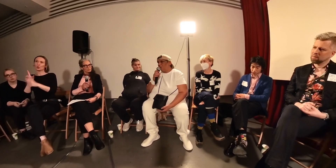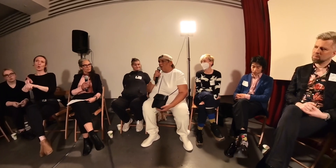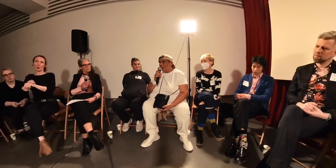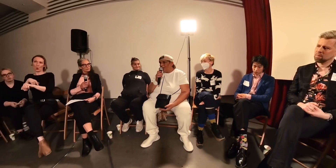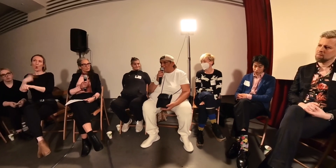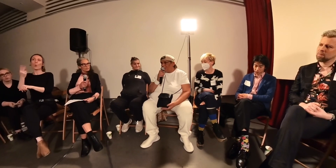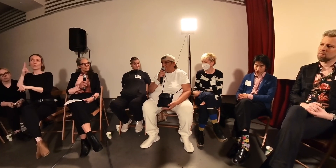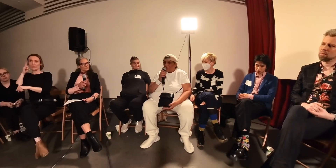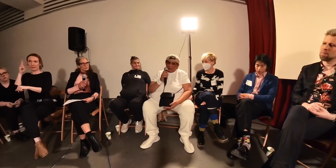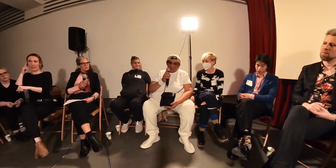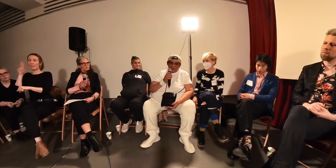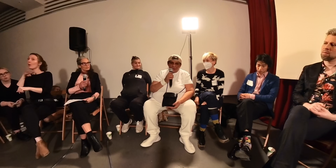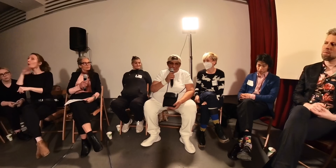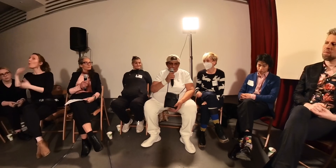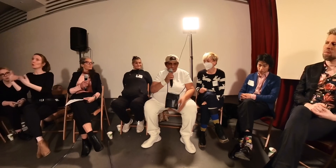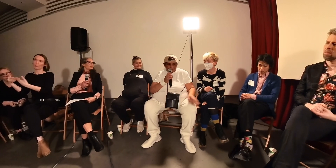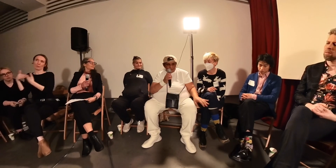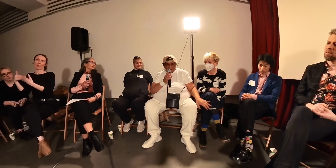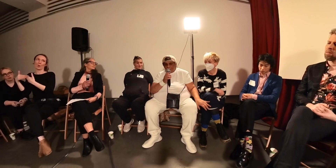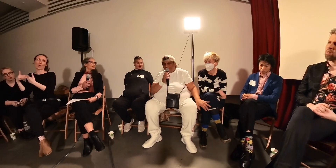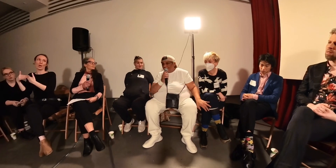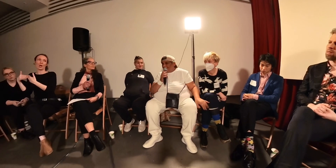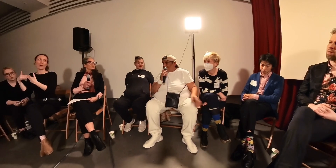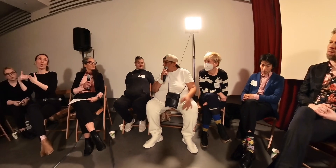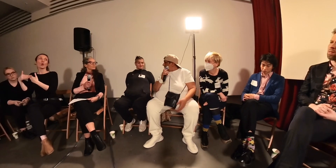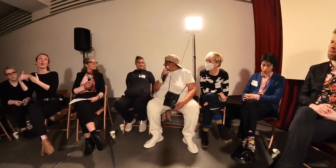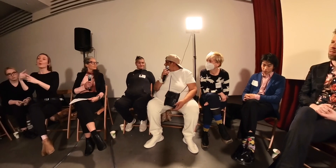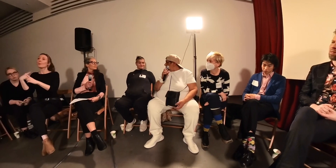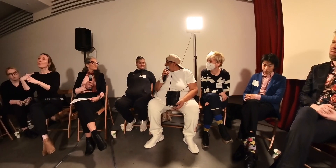Hodně mi Magda pomohla a taky mě Magda dostala